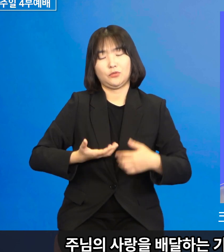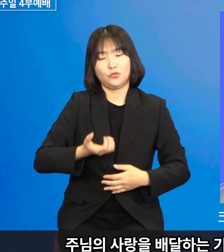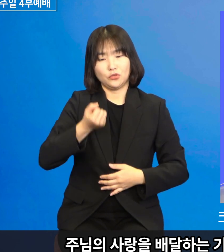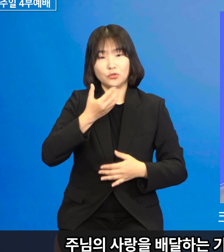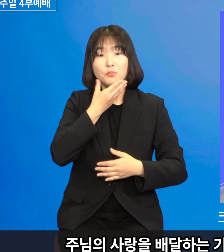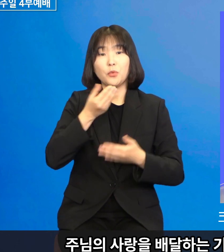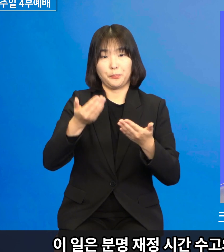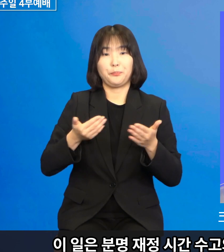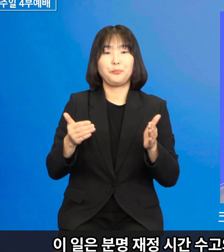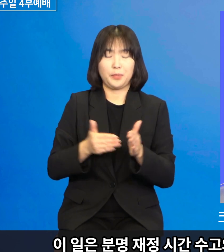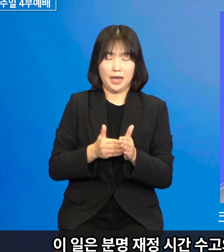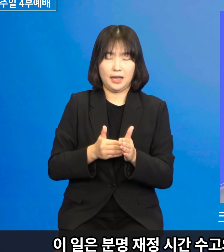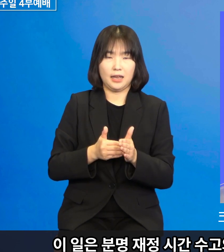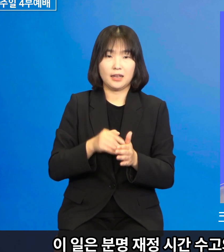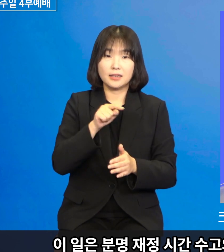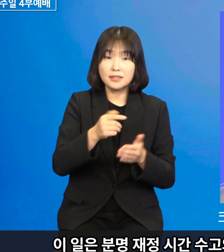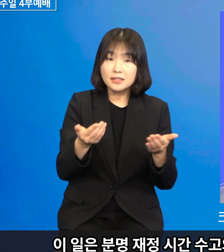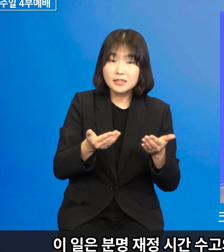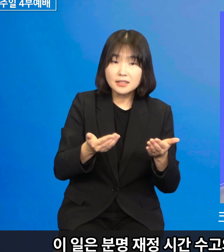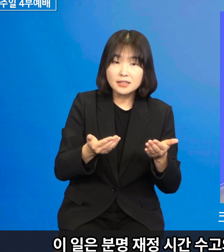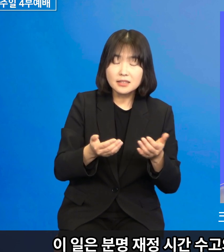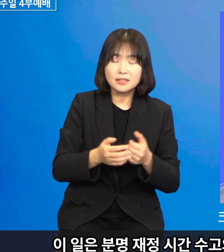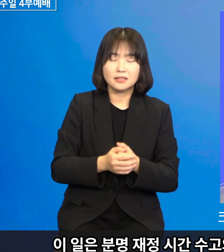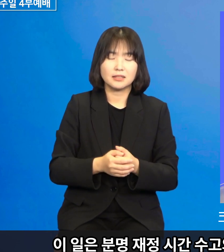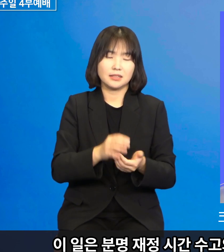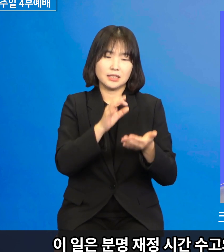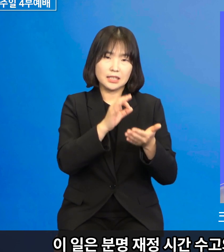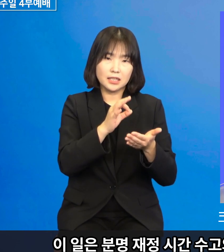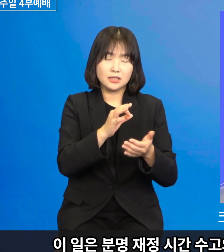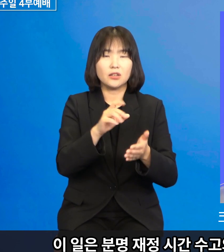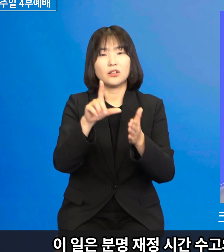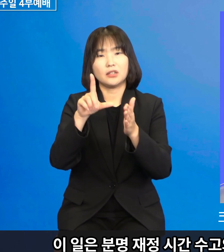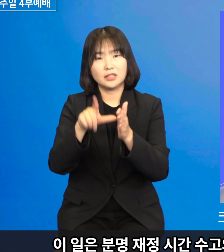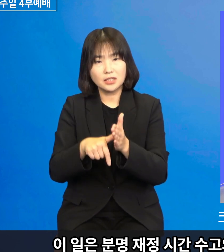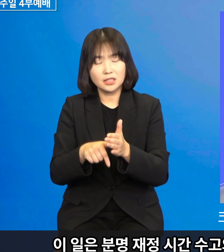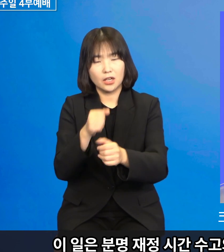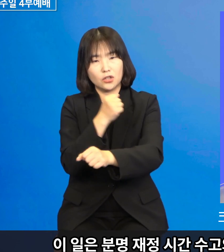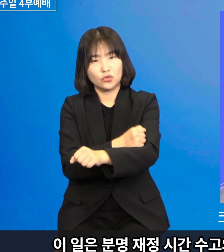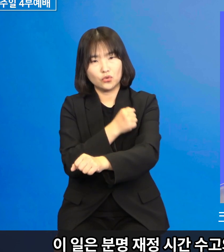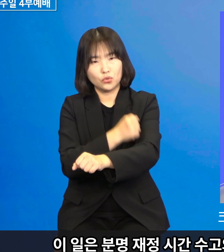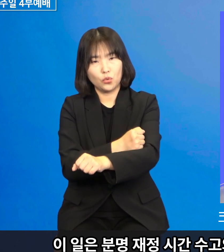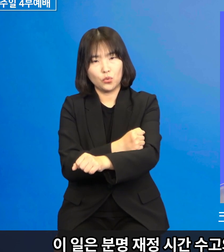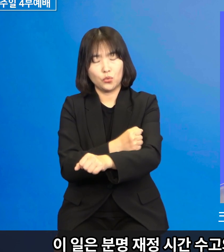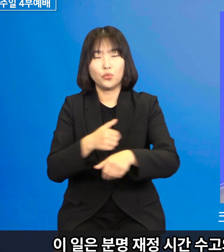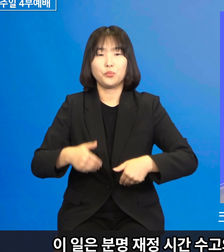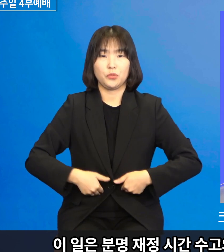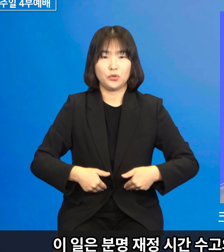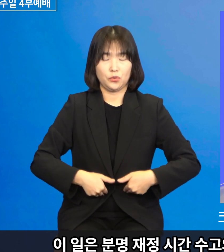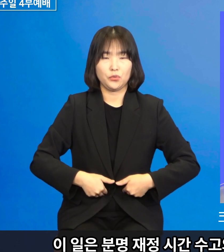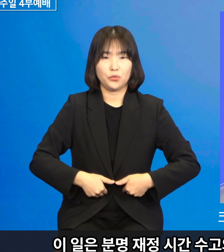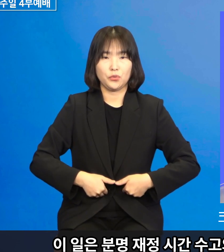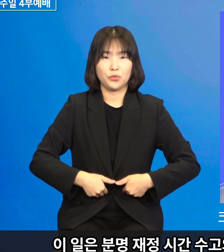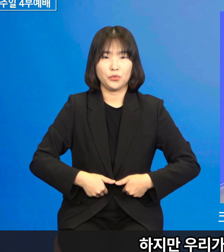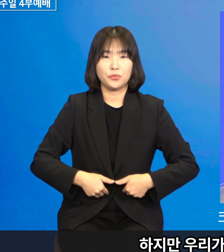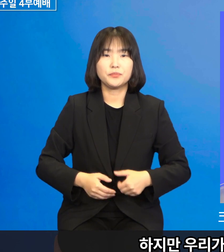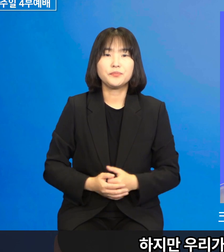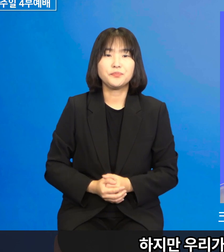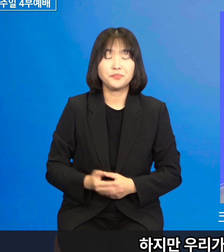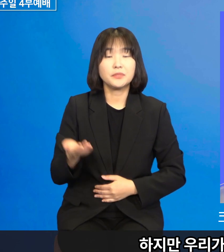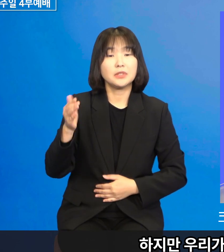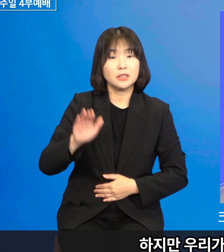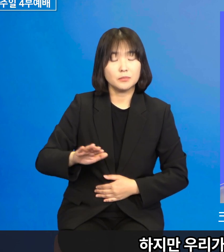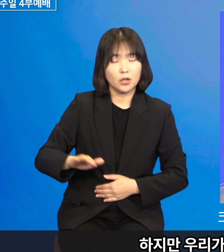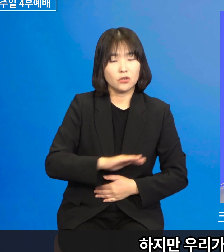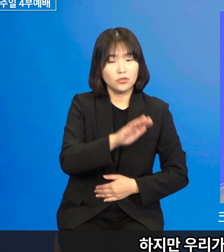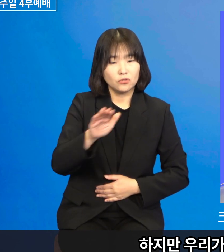받았습니다. 이 일은 분명 재정, 시간, 수고의 대가를 치러야 하는 일입니다. 하지만